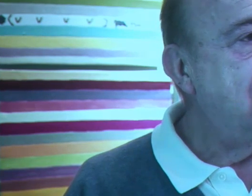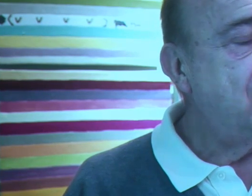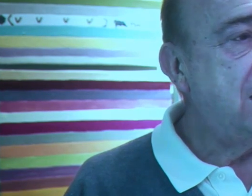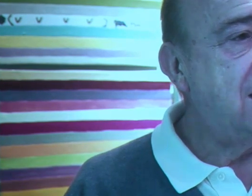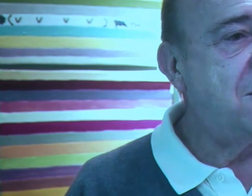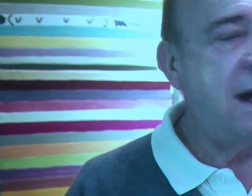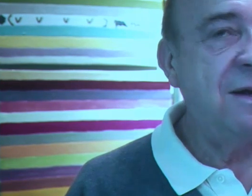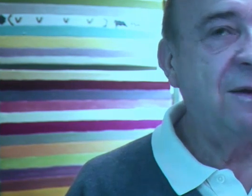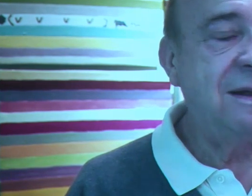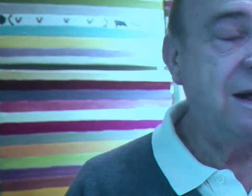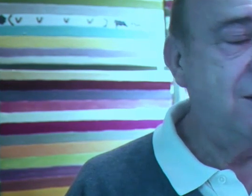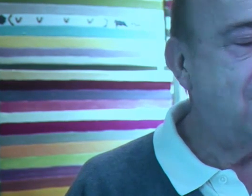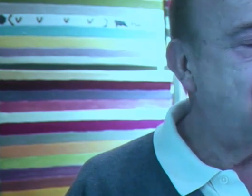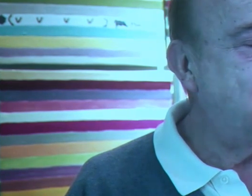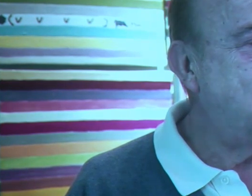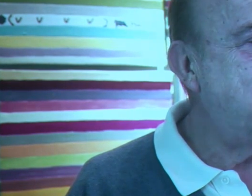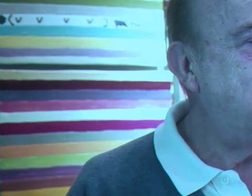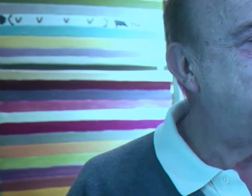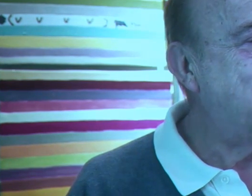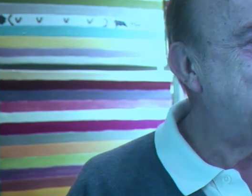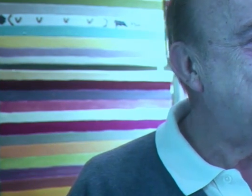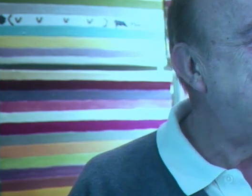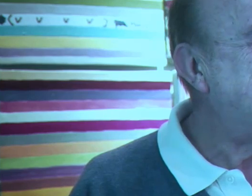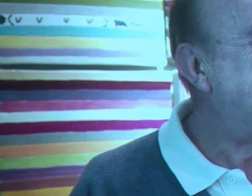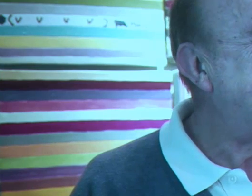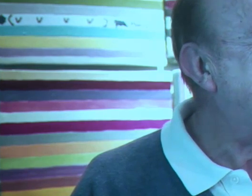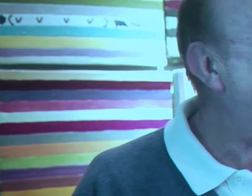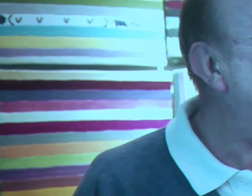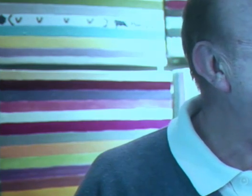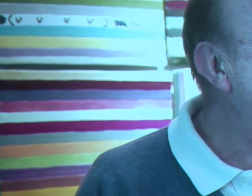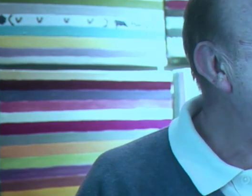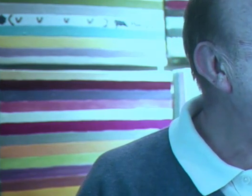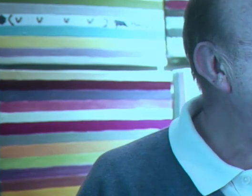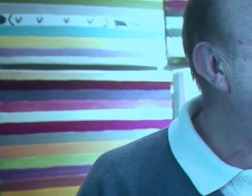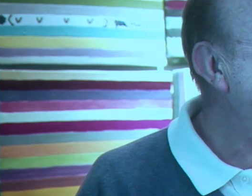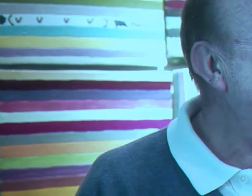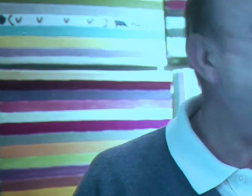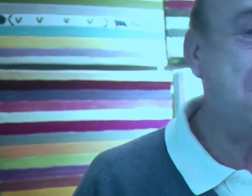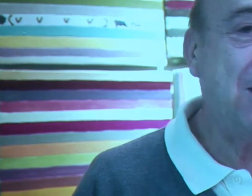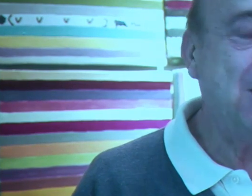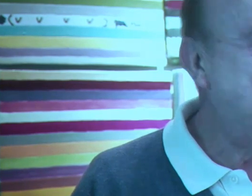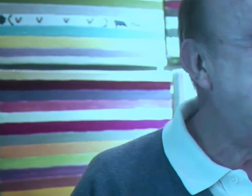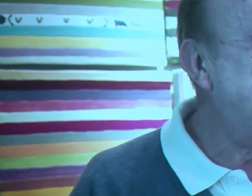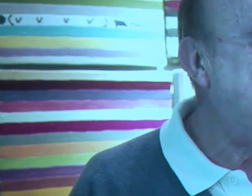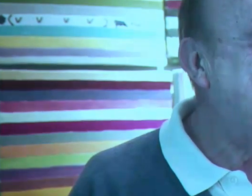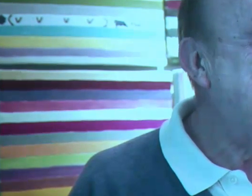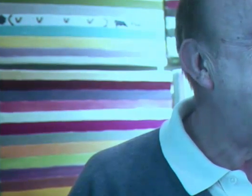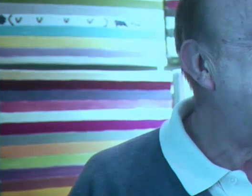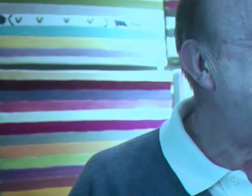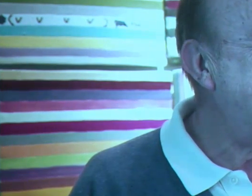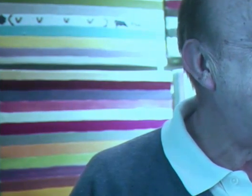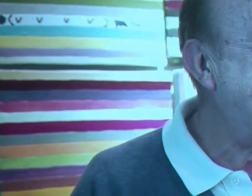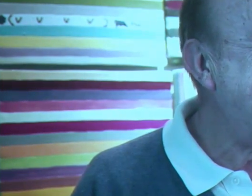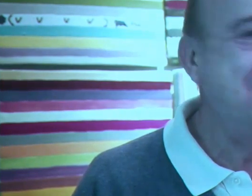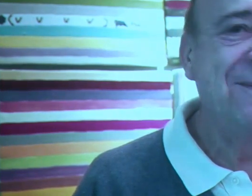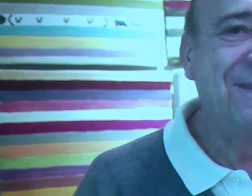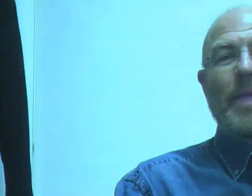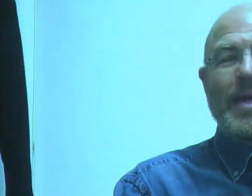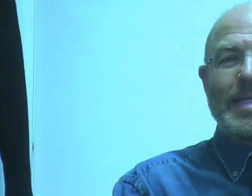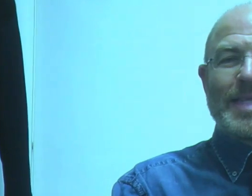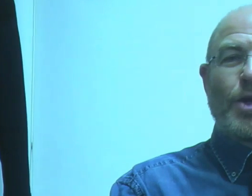dalla quale da allora io sono meglio è riuscito a sottrarre e che spera di continuare ancora per coordinare